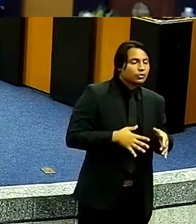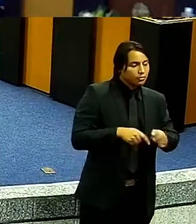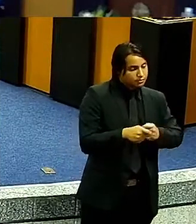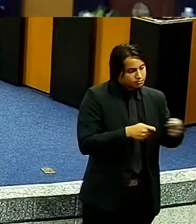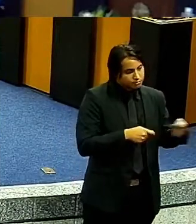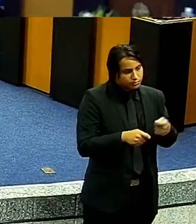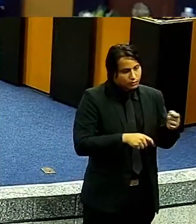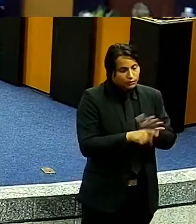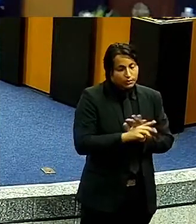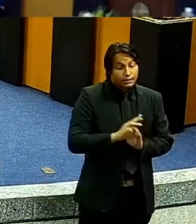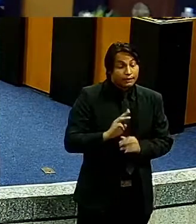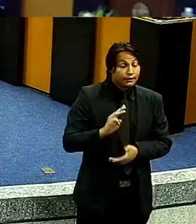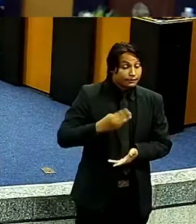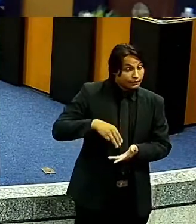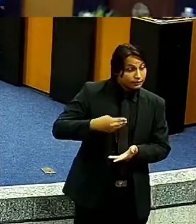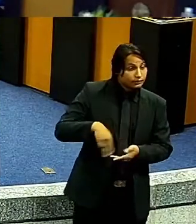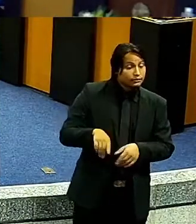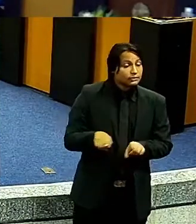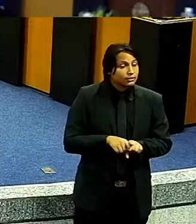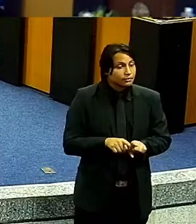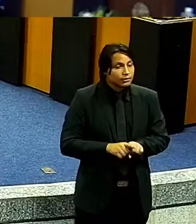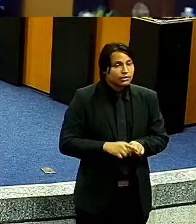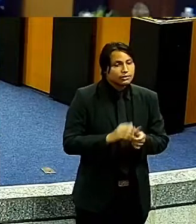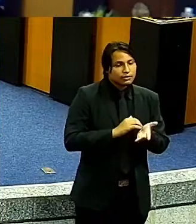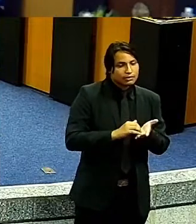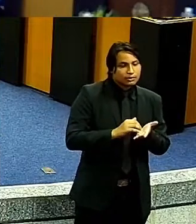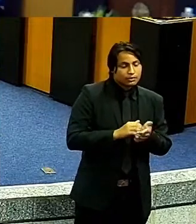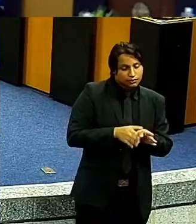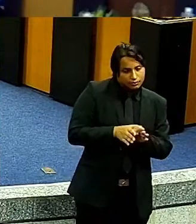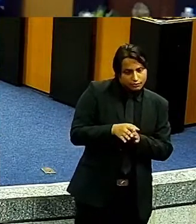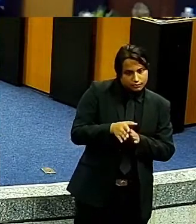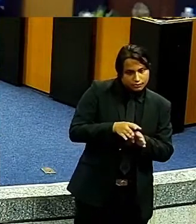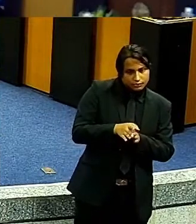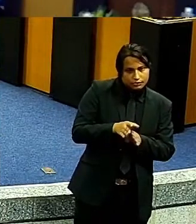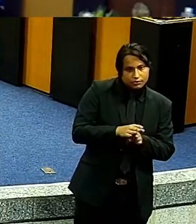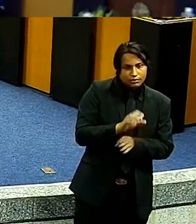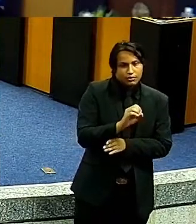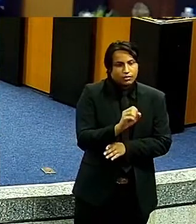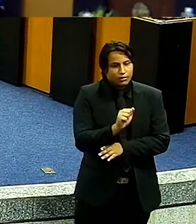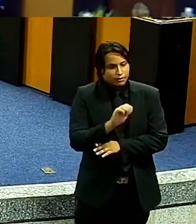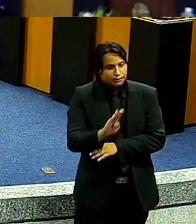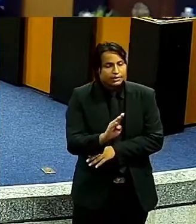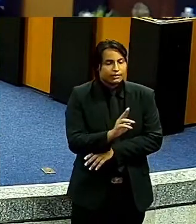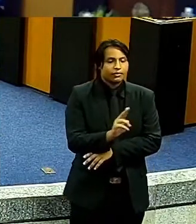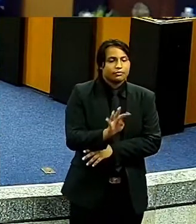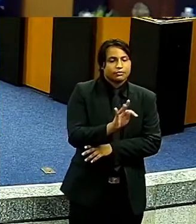oago não E também o conselheiro Federal da OAB o Dr Thiago